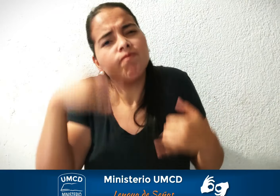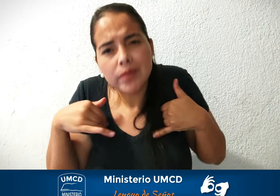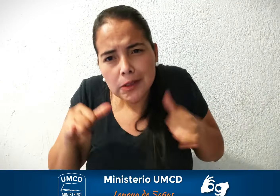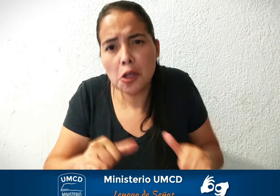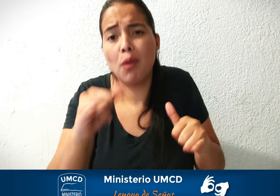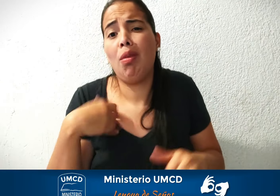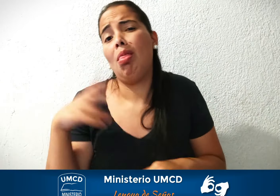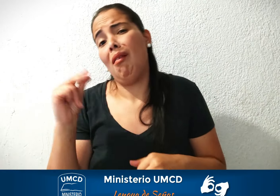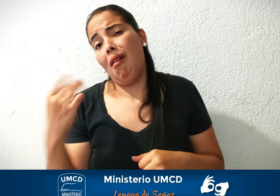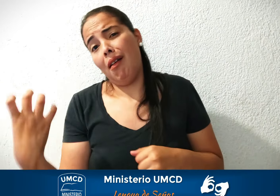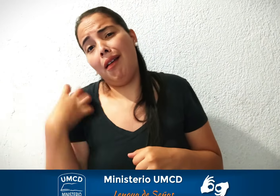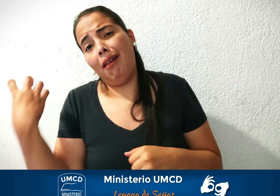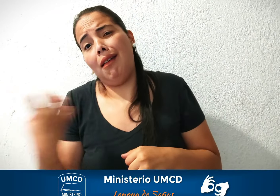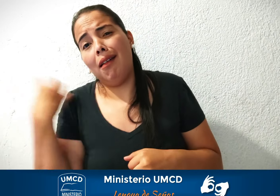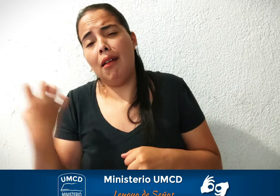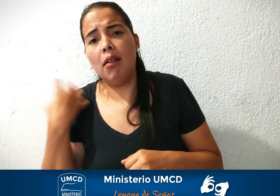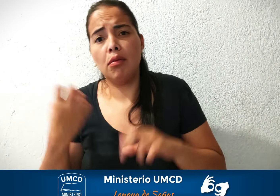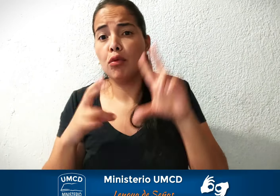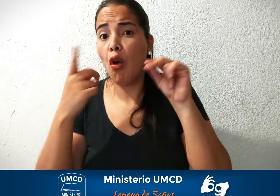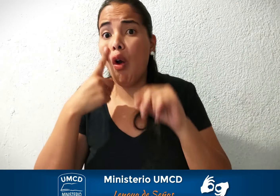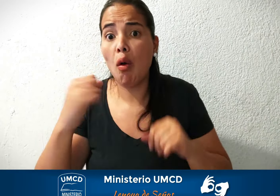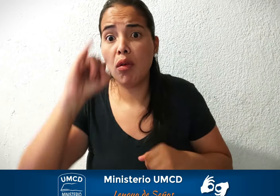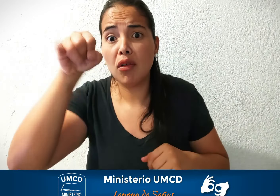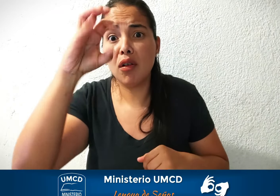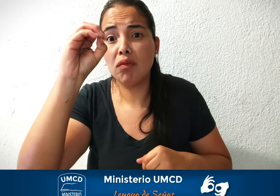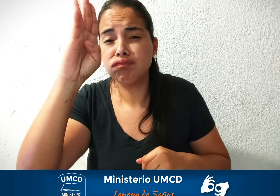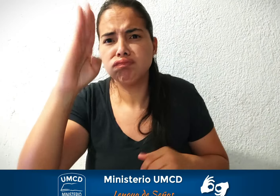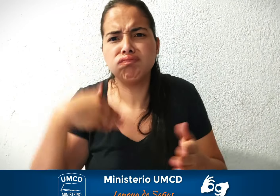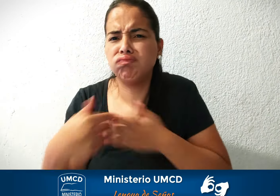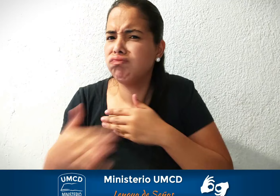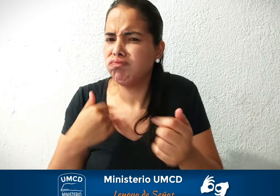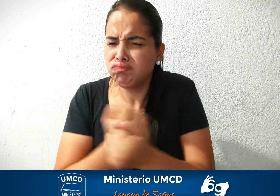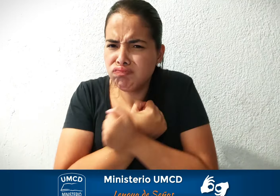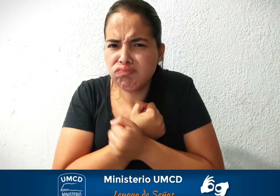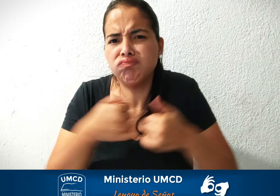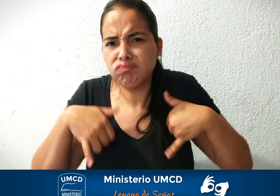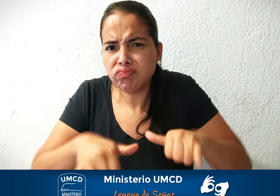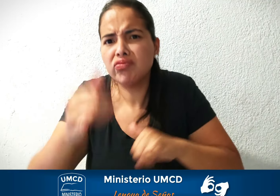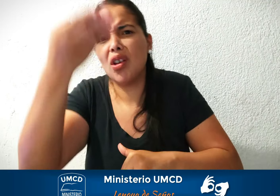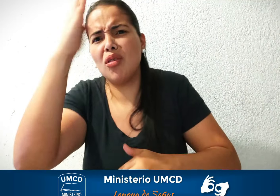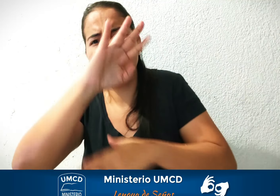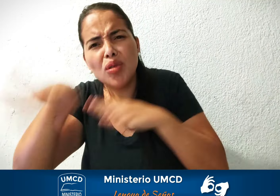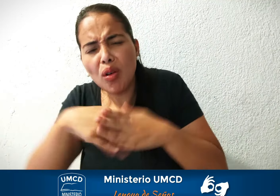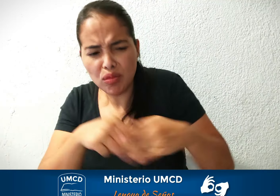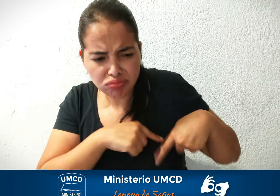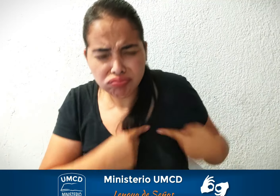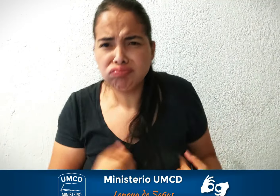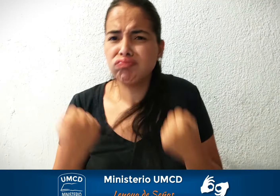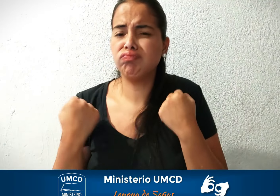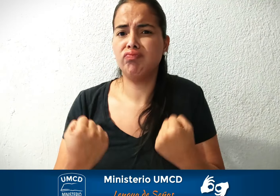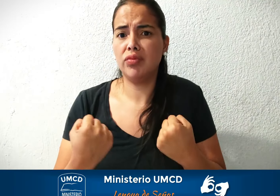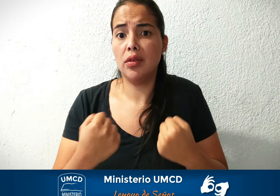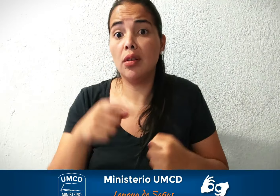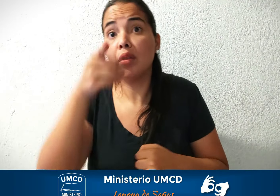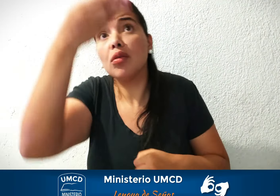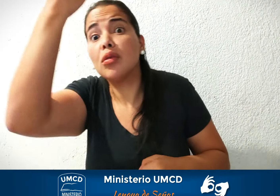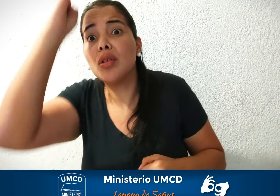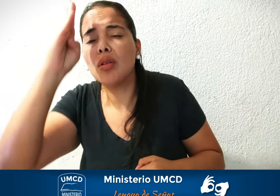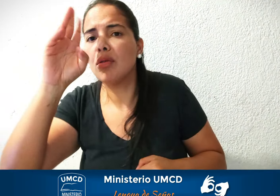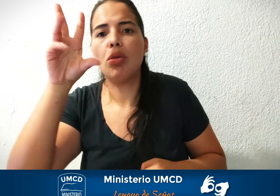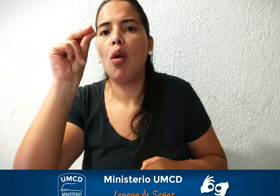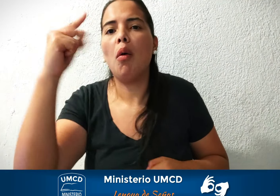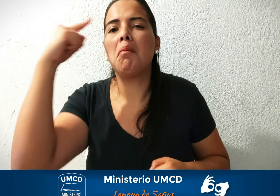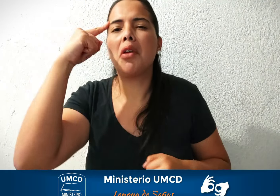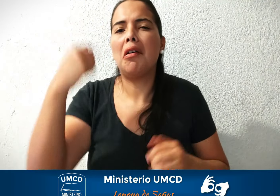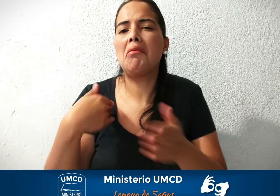pasa en el mundo y en nuestras vidas. Job era un hombre íntegro que amaba a Dios con todo su corazón y